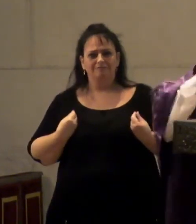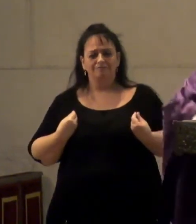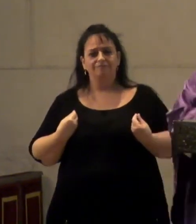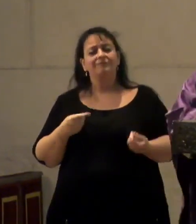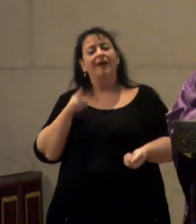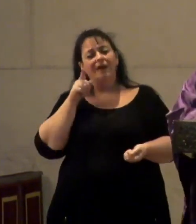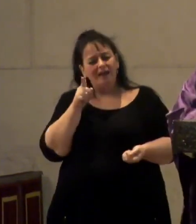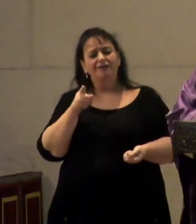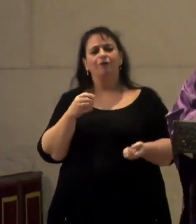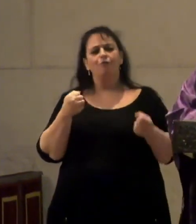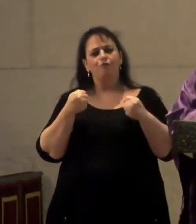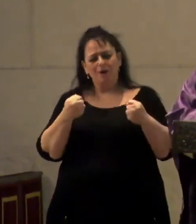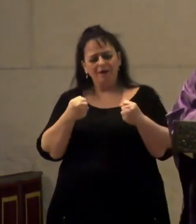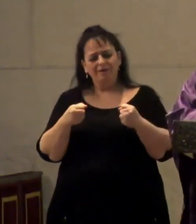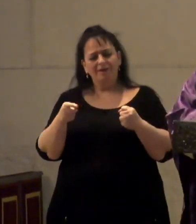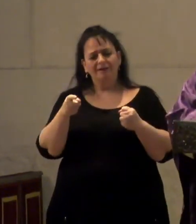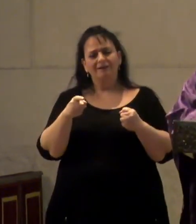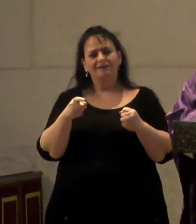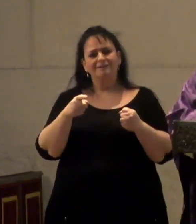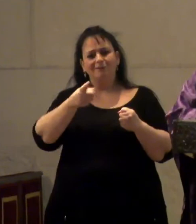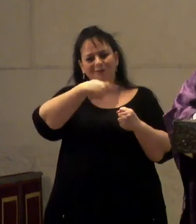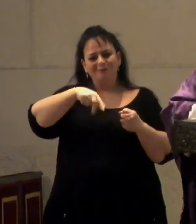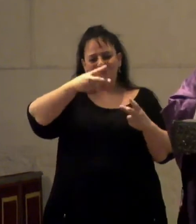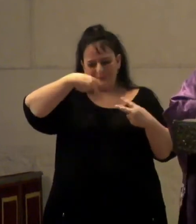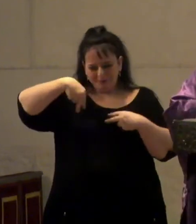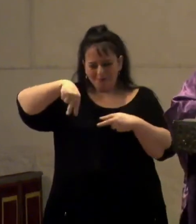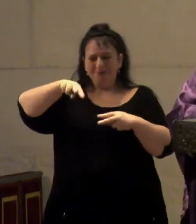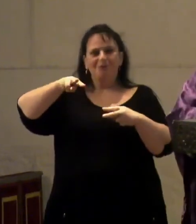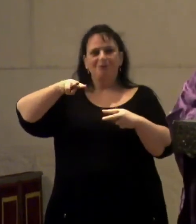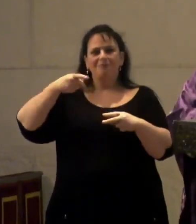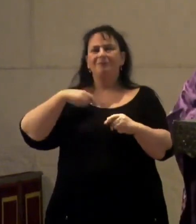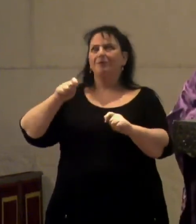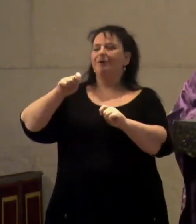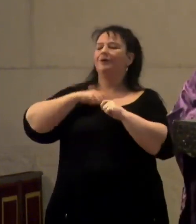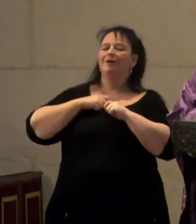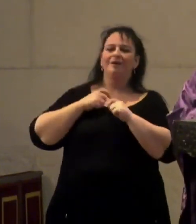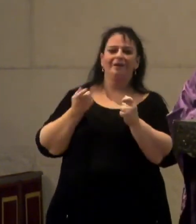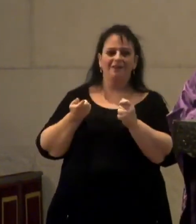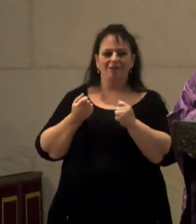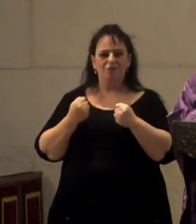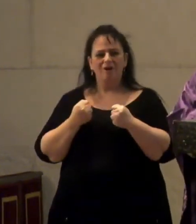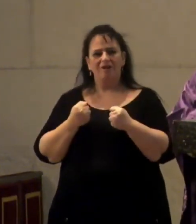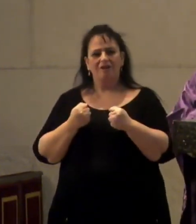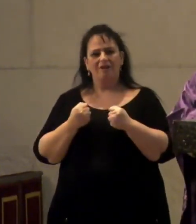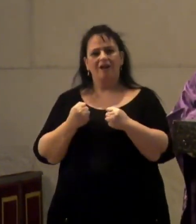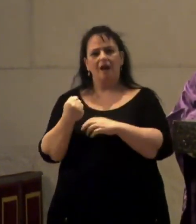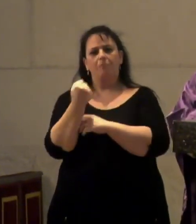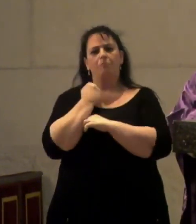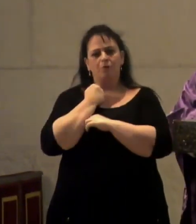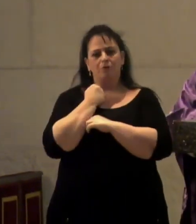Esa es la fuerza en la que nos reflejamos, esa es la fuerza que nos